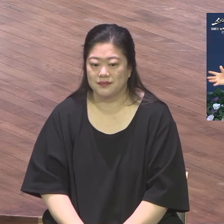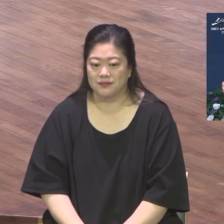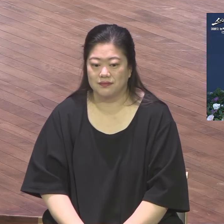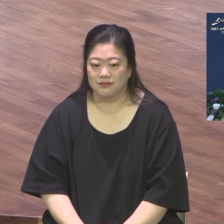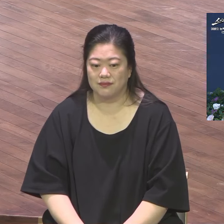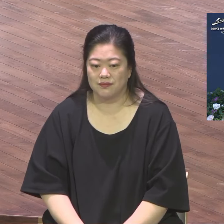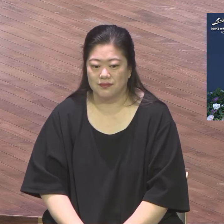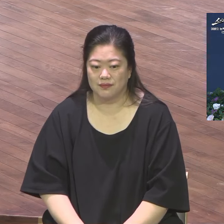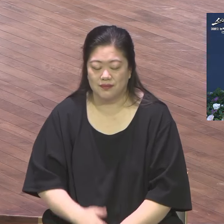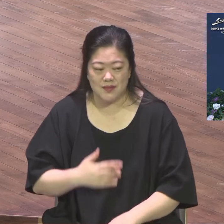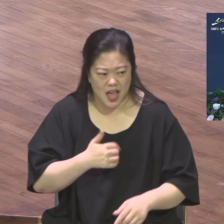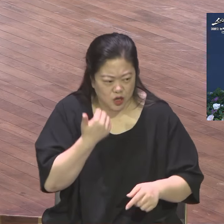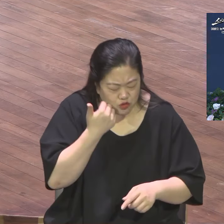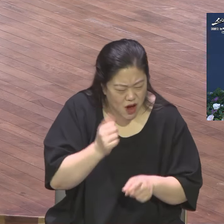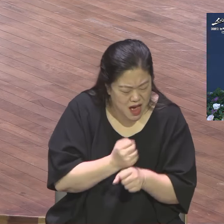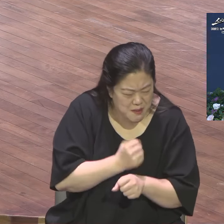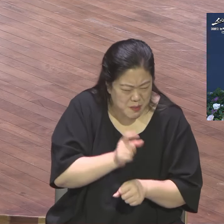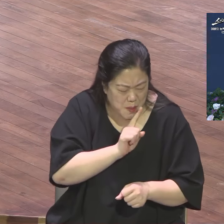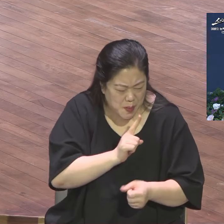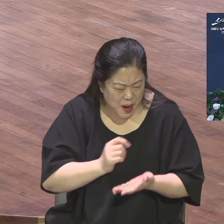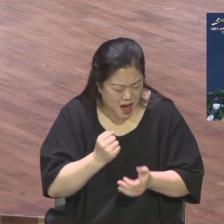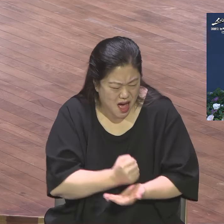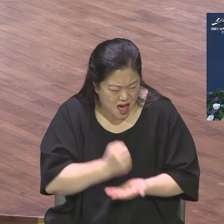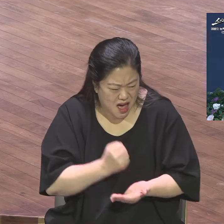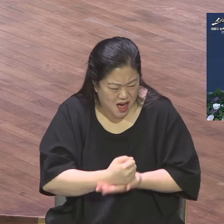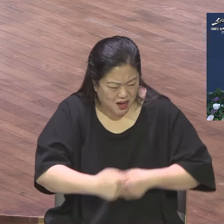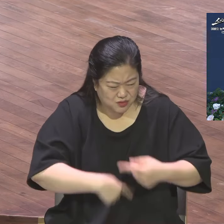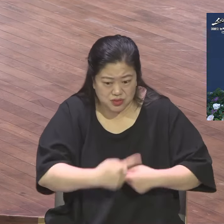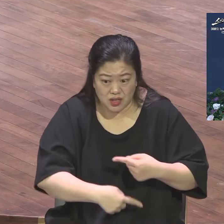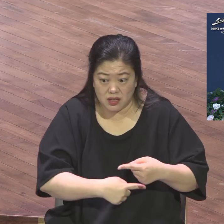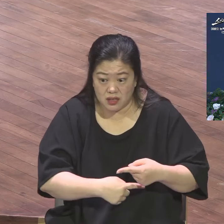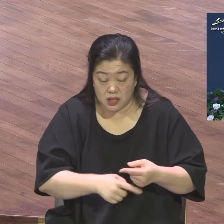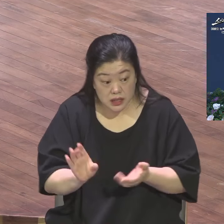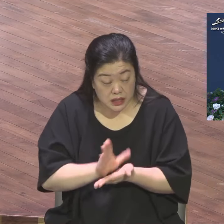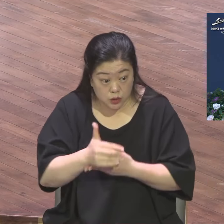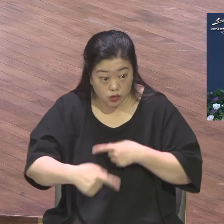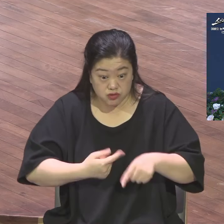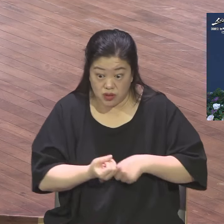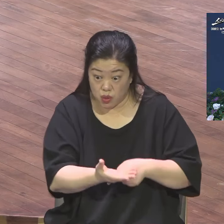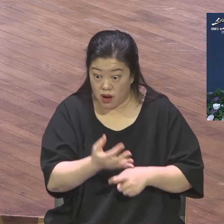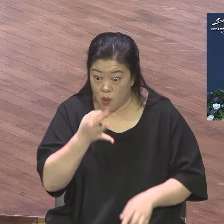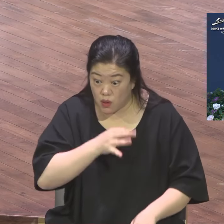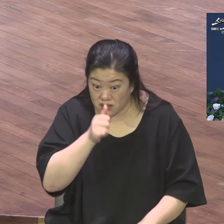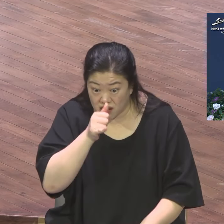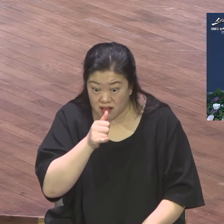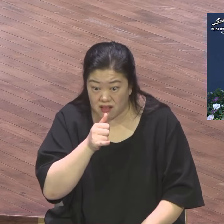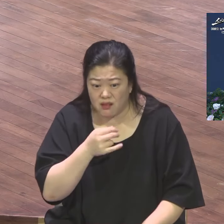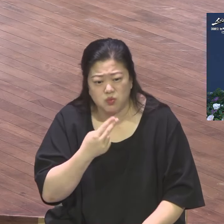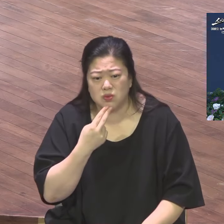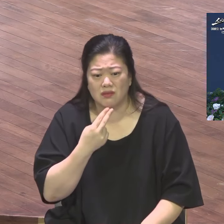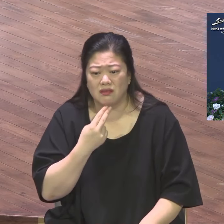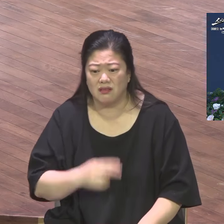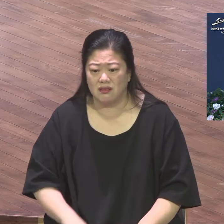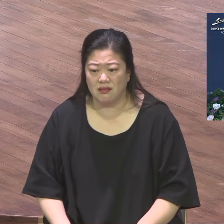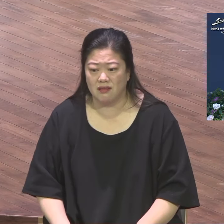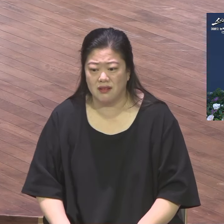다른 사람에게 복음 전가하지 않습니다. 지가 실패했는데 뭘 합니까? 무슨 그런 마음이 생깁니까? 도리어 방해하지.